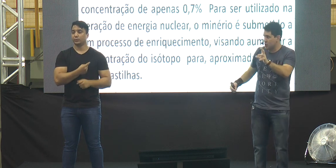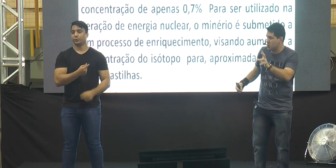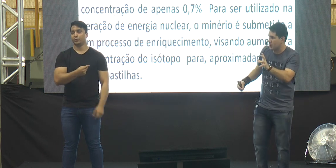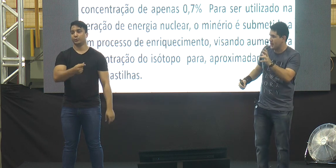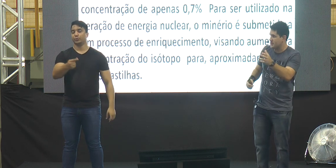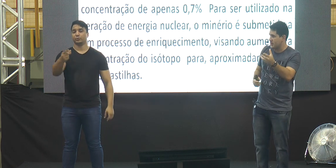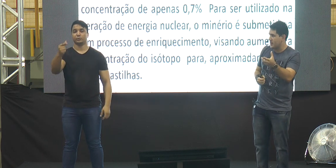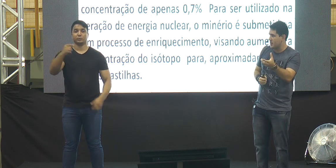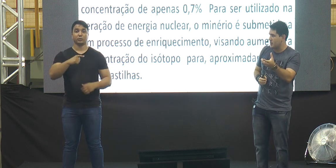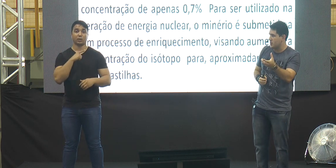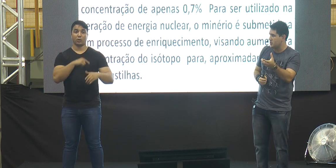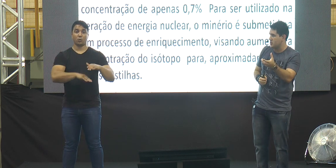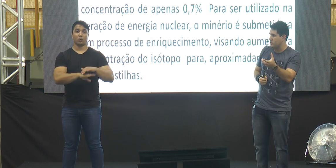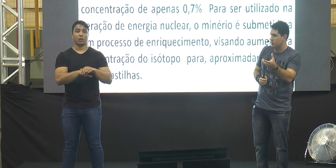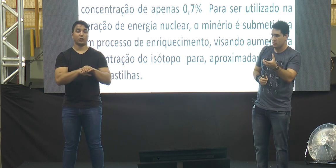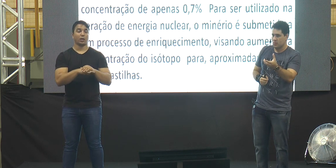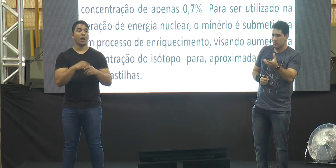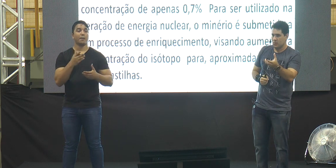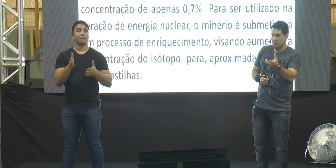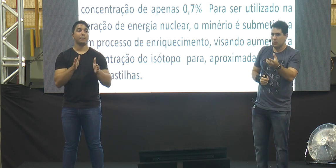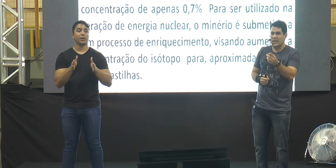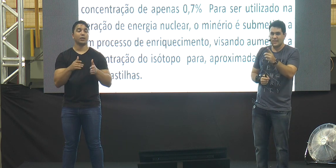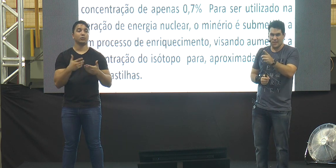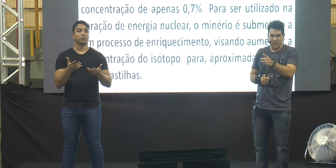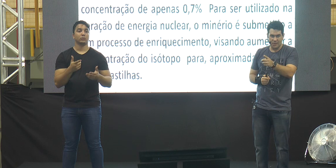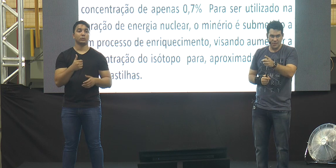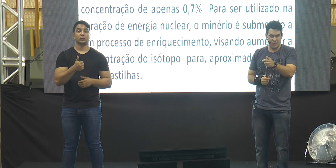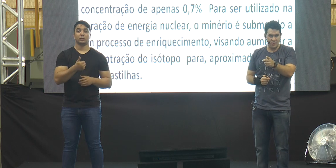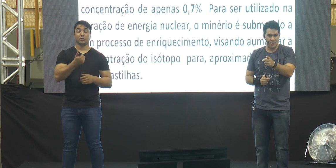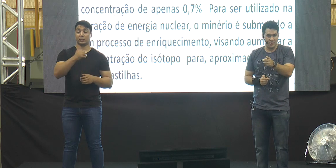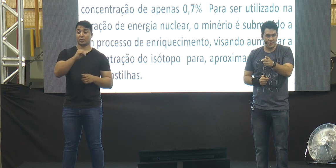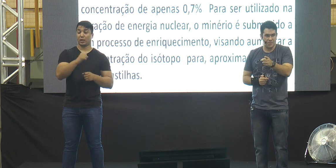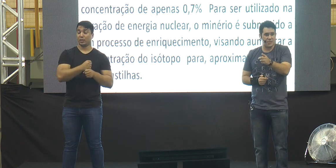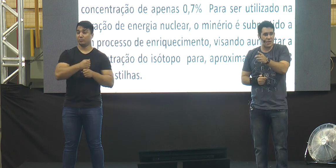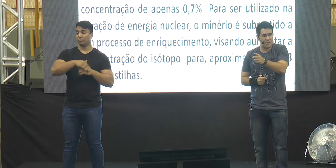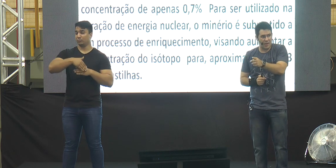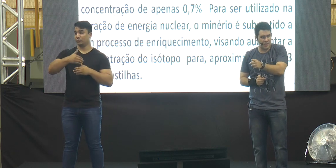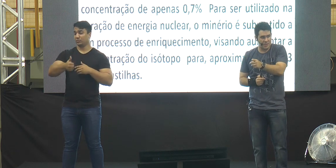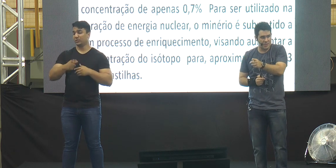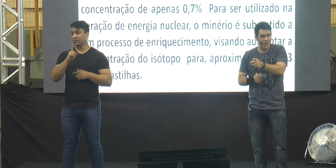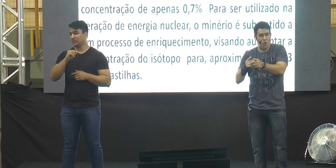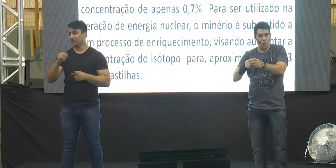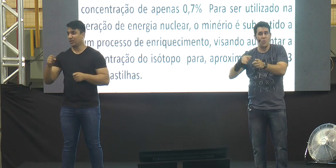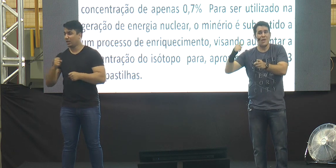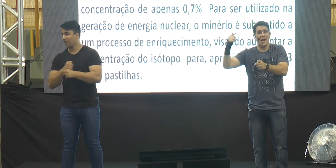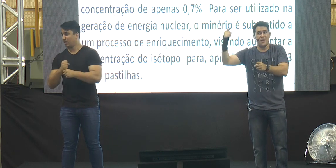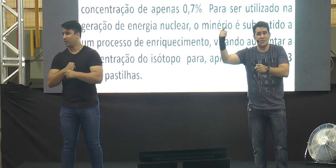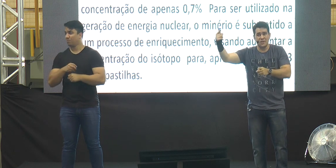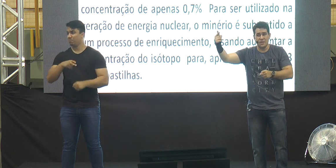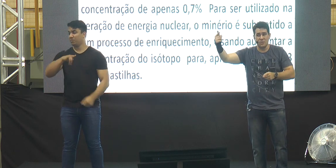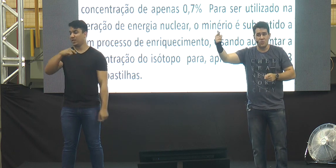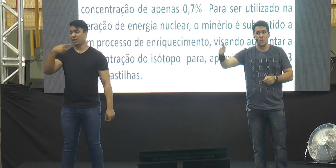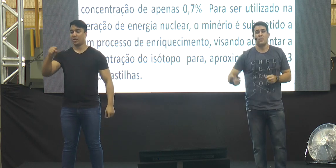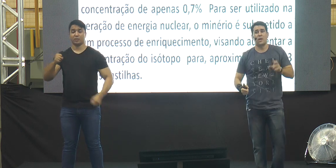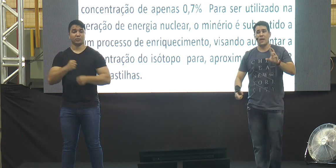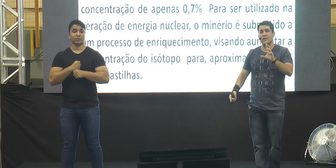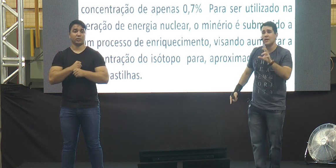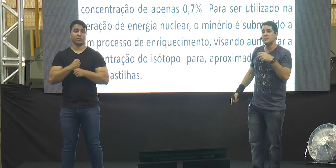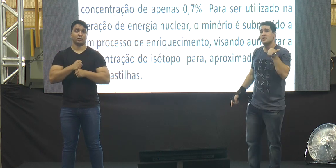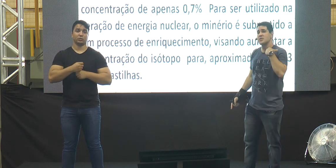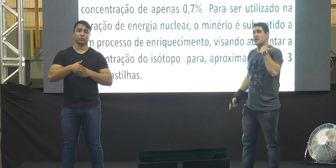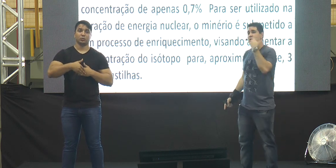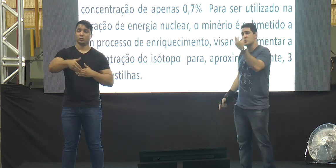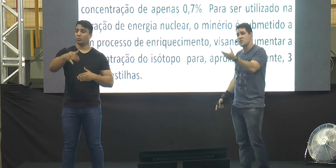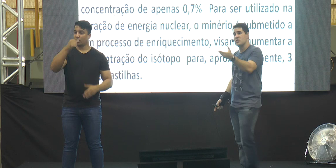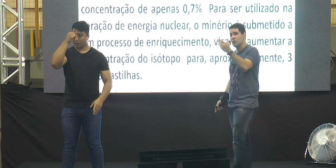você tem que estocar esse material radioativo por dezenas, centenas ou milhares de anos para que ele